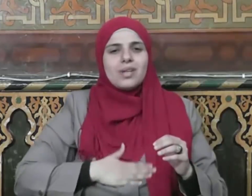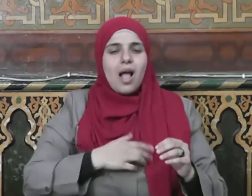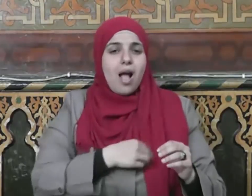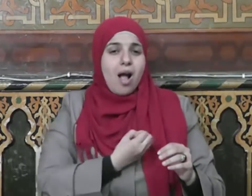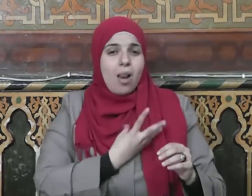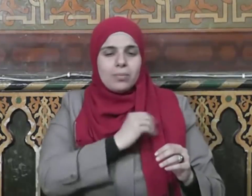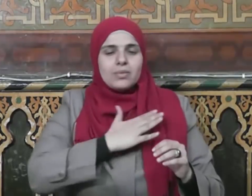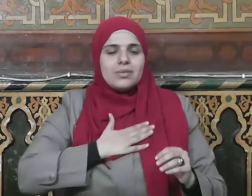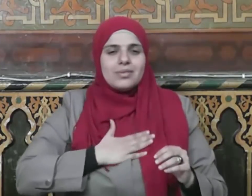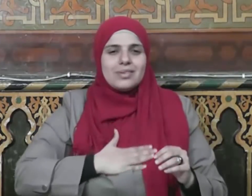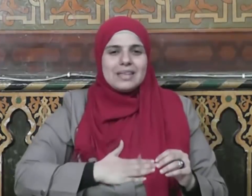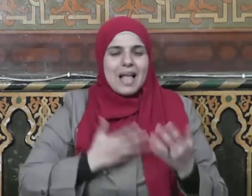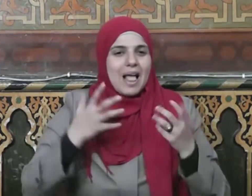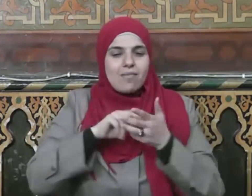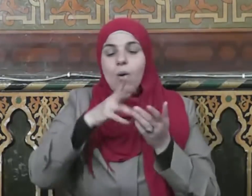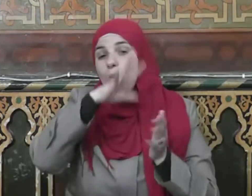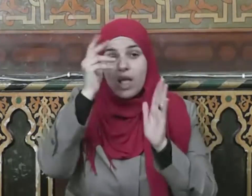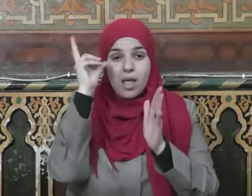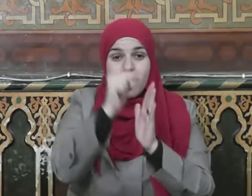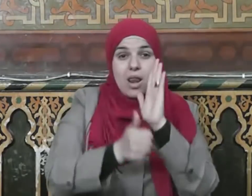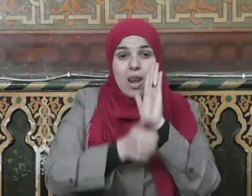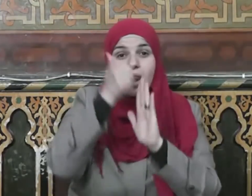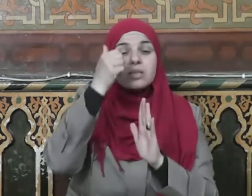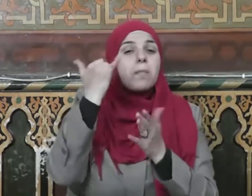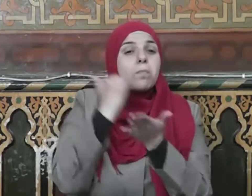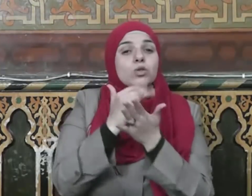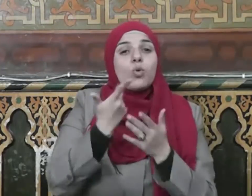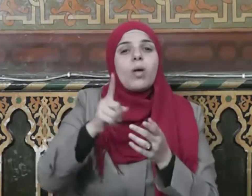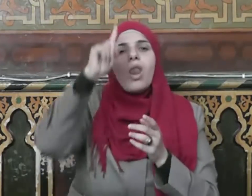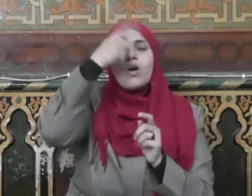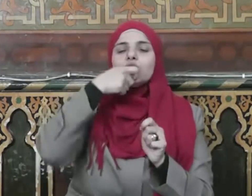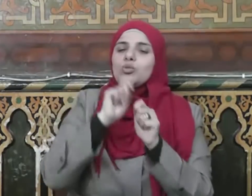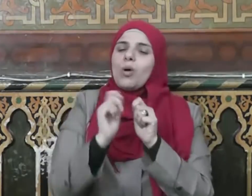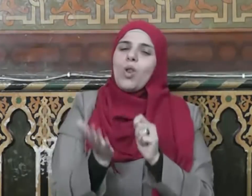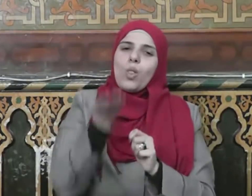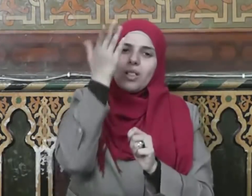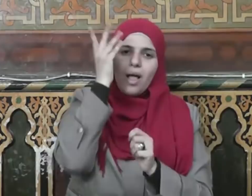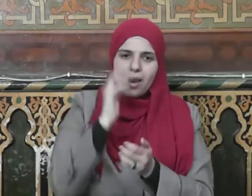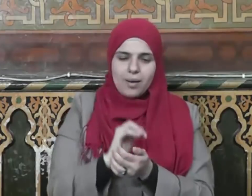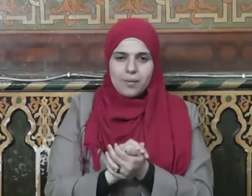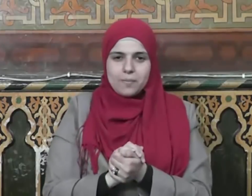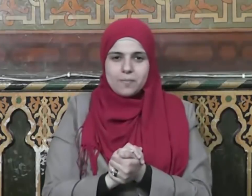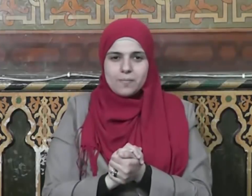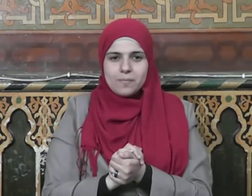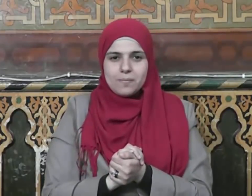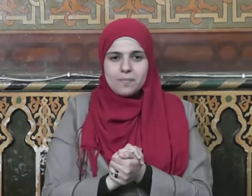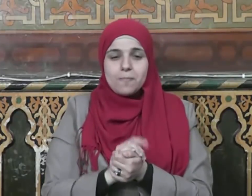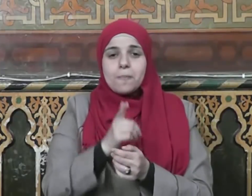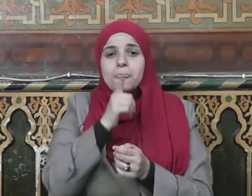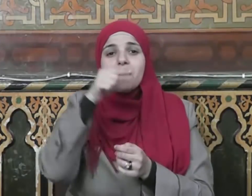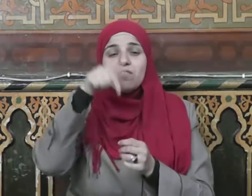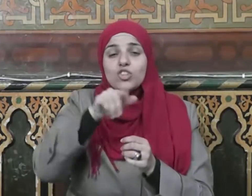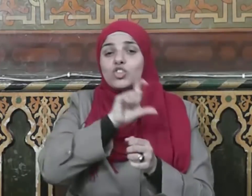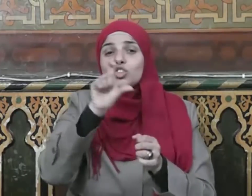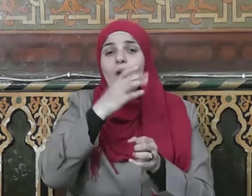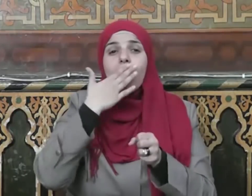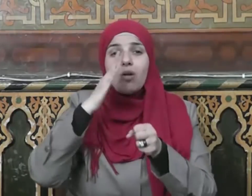به، وما النصر إلا من عند الله العزيز الحكيم. وفي شهر رمضان كان